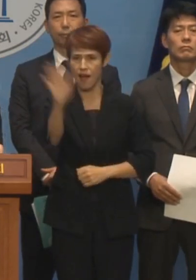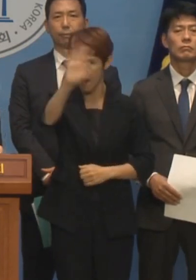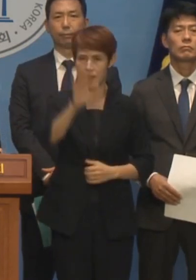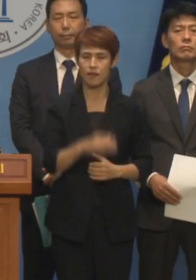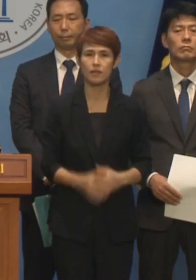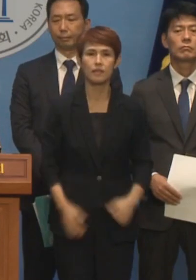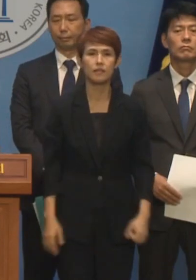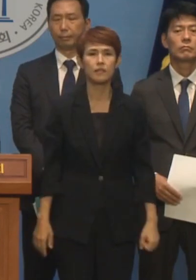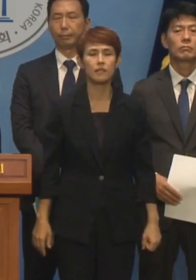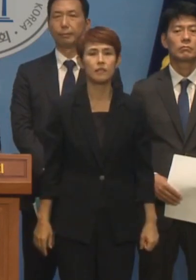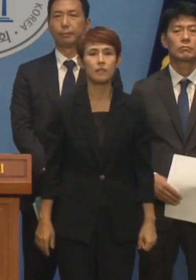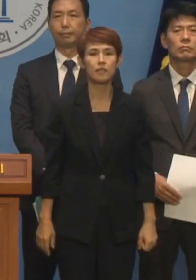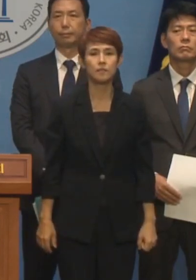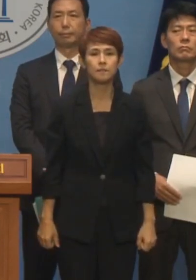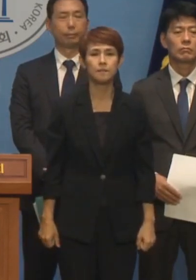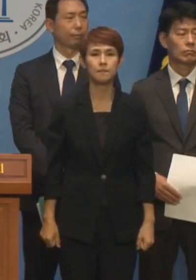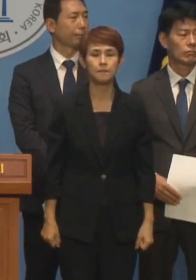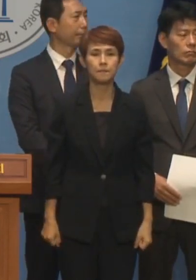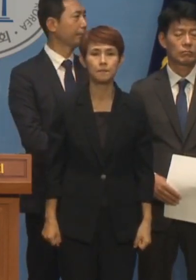네.